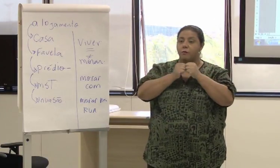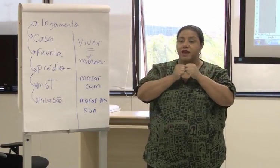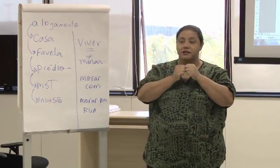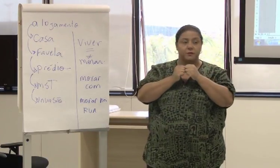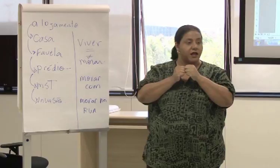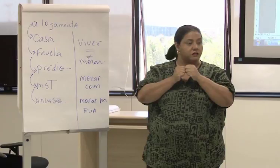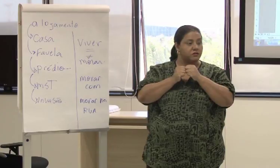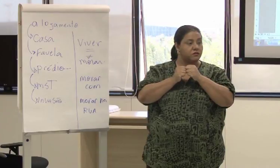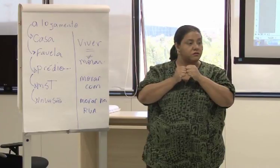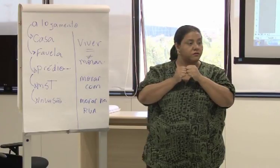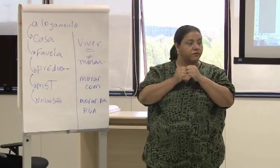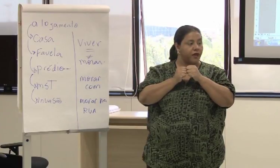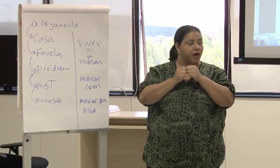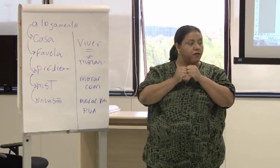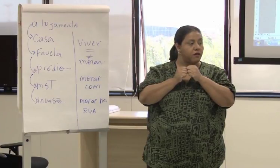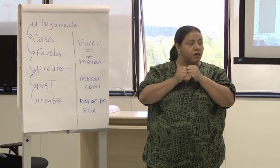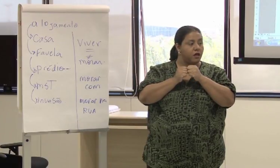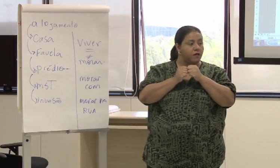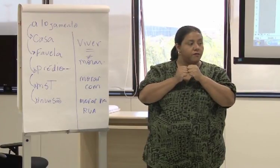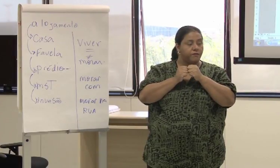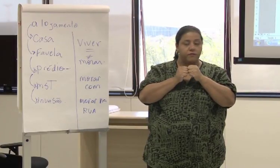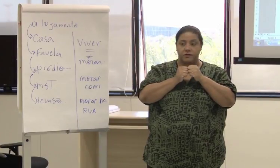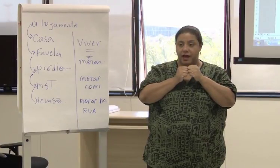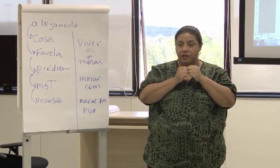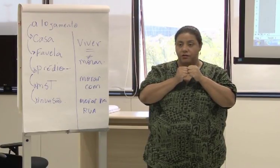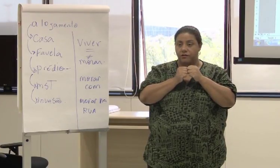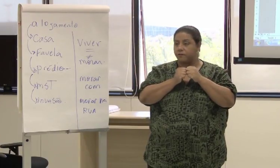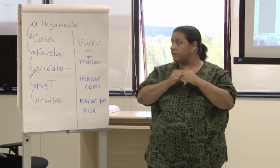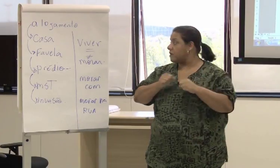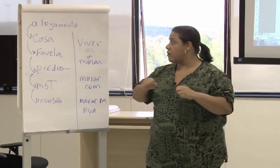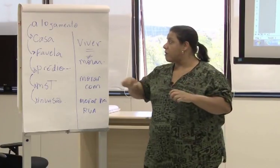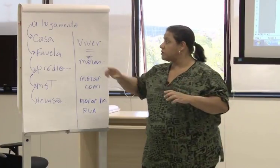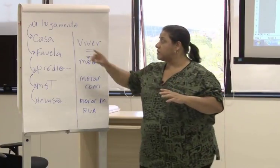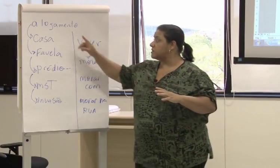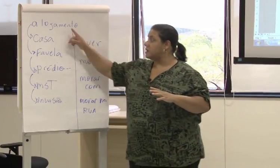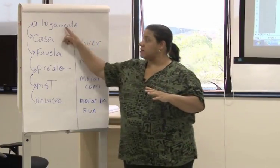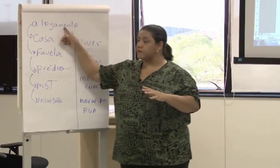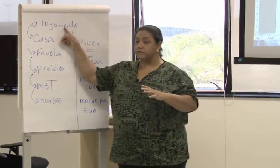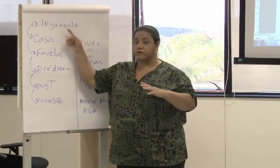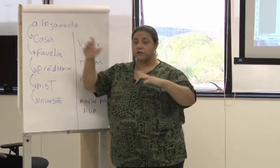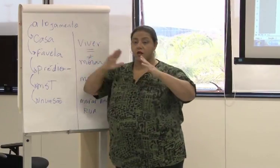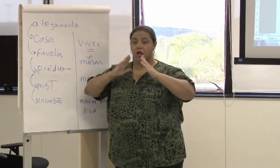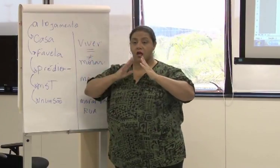esse pedaço, tá? Certo? Então eu posso fazer.